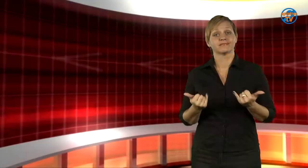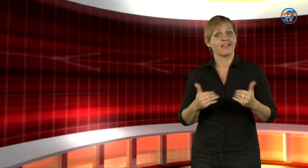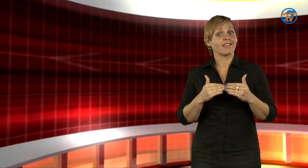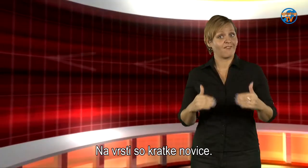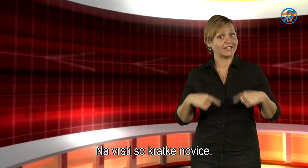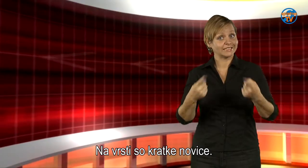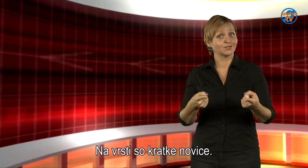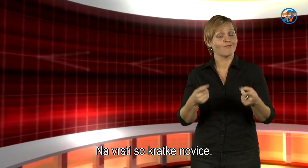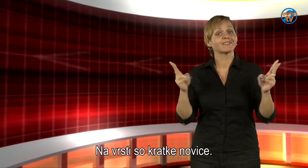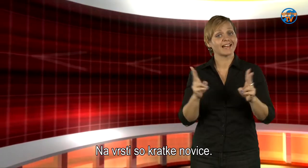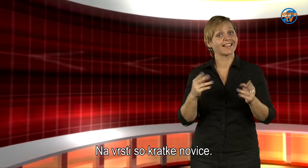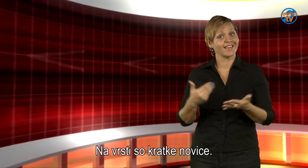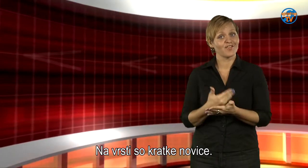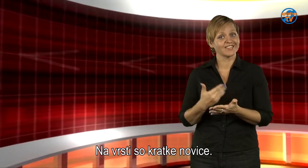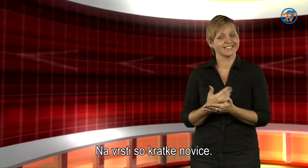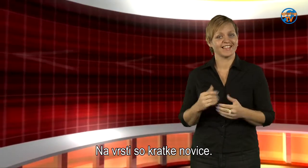Na vrsti so kratke novice.